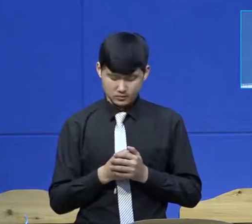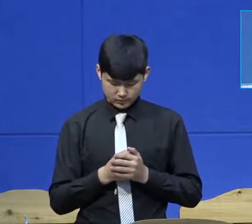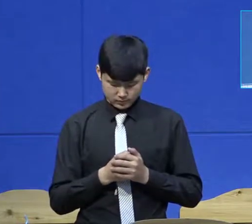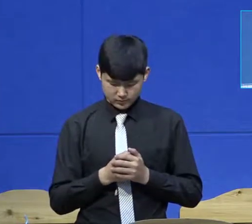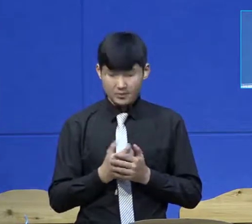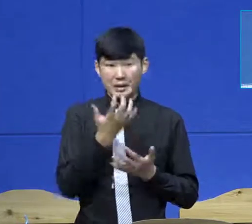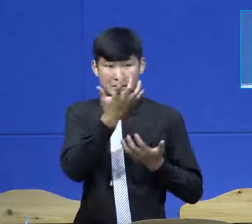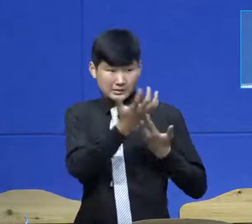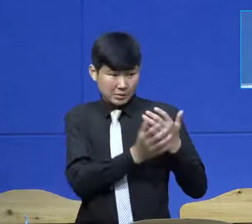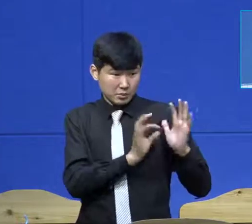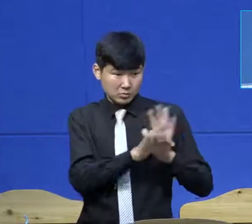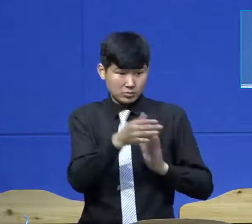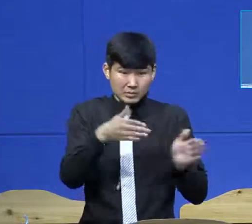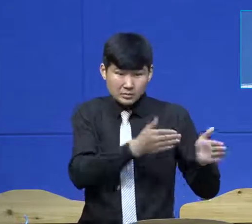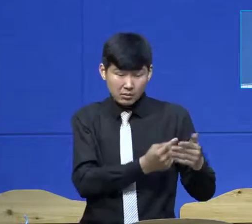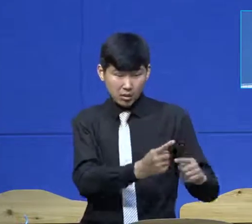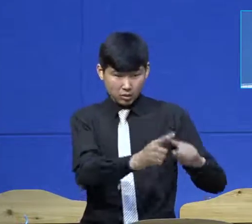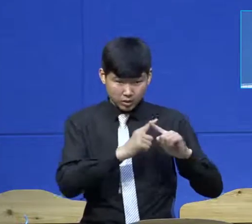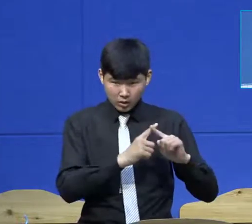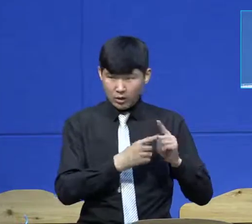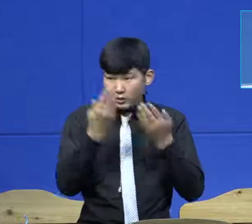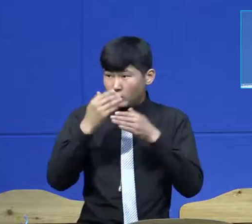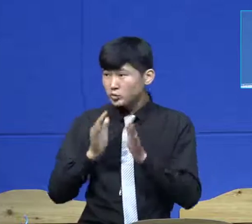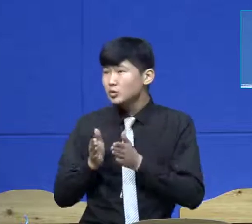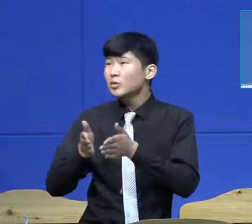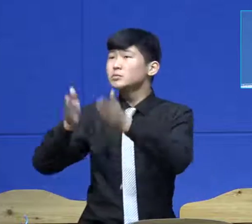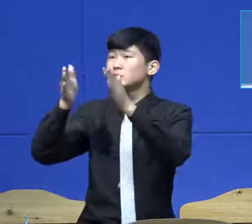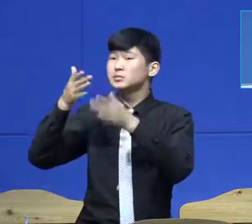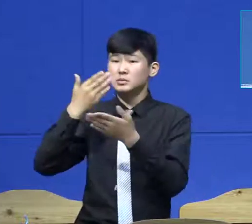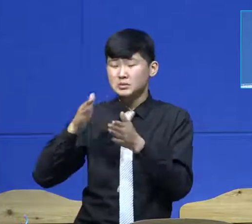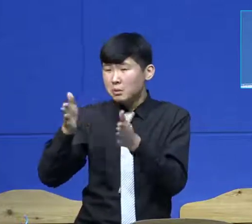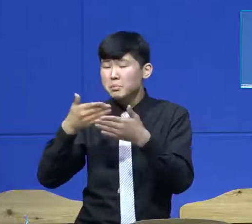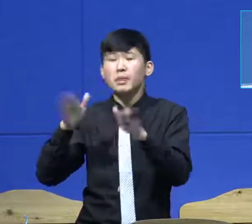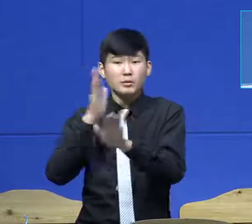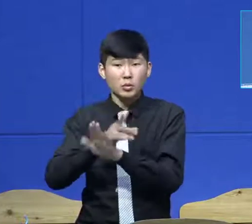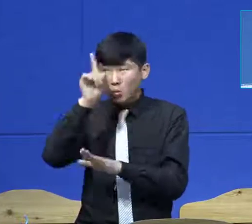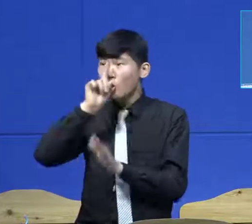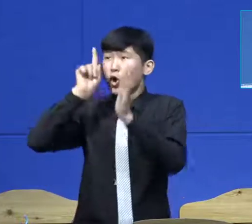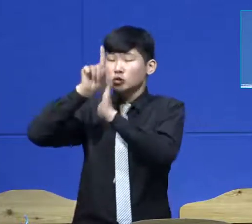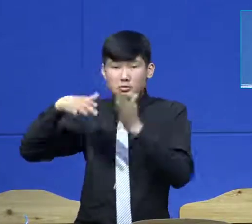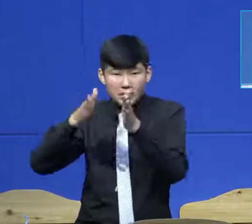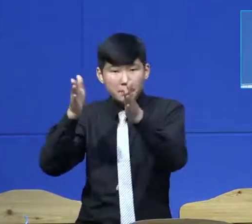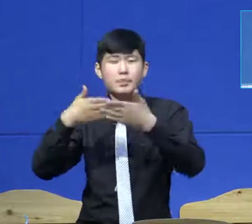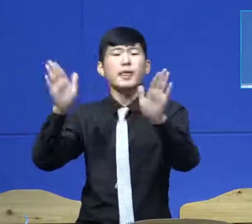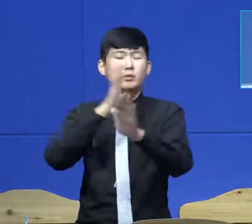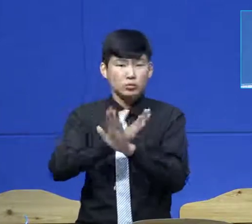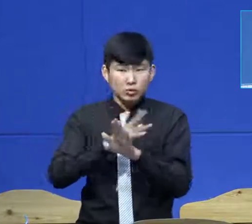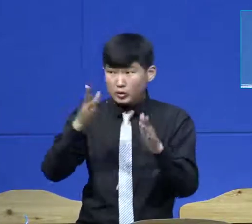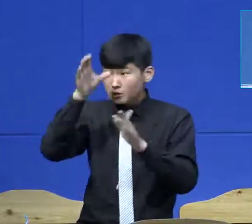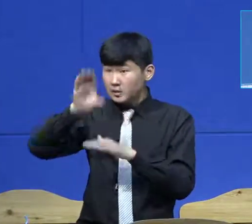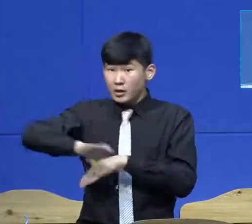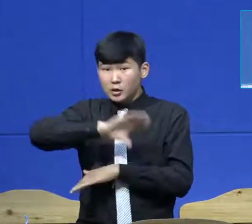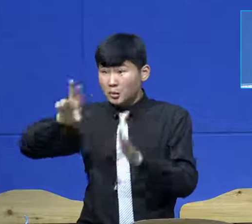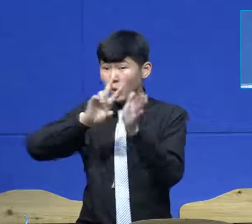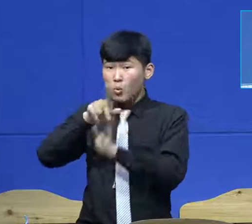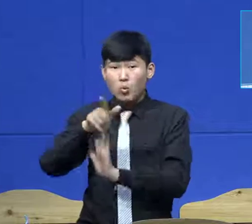маань там руу явах замыг нь хаагаад яваач нь л явах зам нэгдсэн бурхан дээр очиод мөнх амьдрах зам нэгдсэн байна тэр загвал маань үг мөхөхстийн